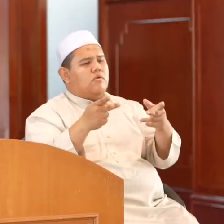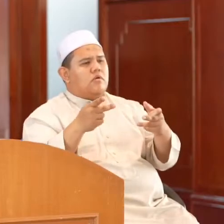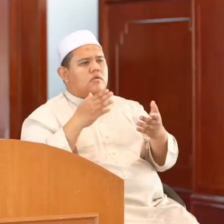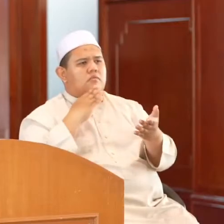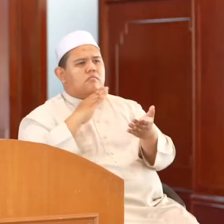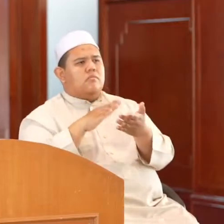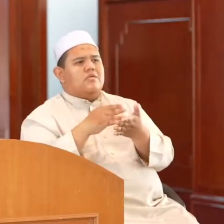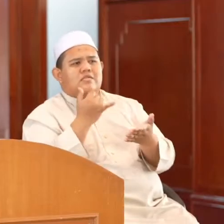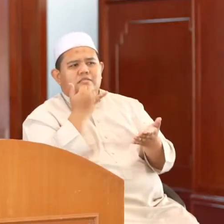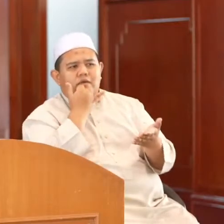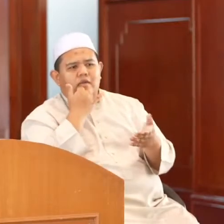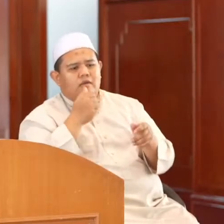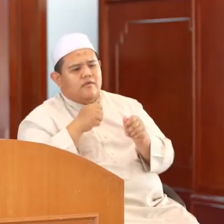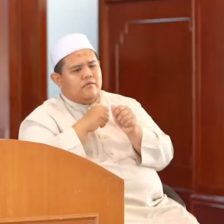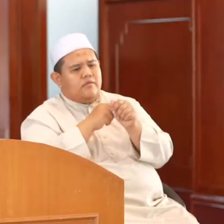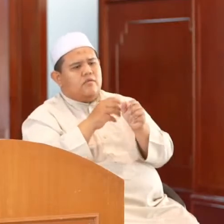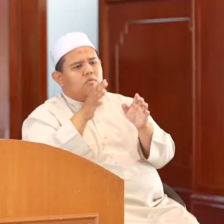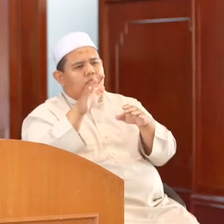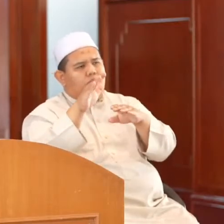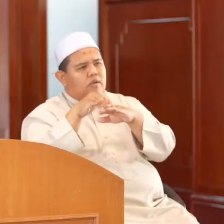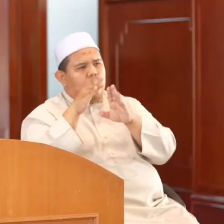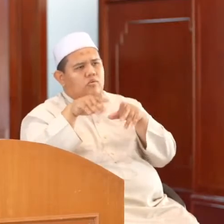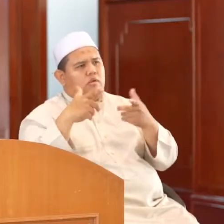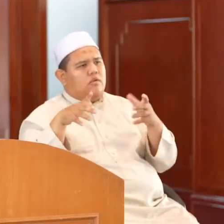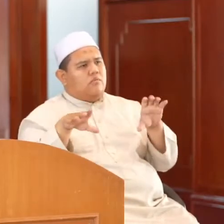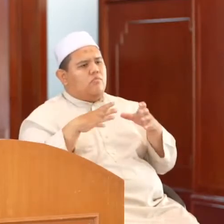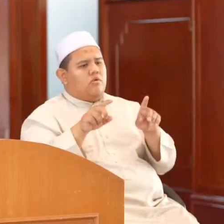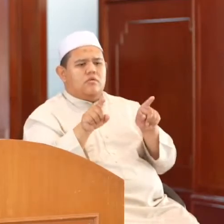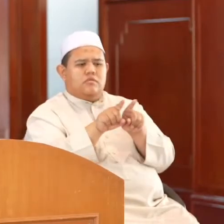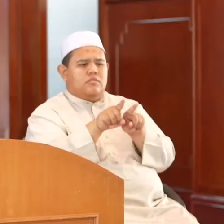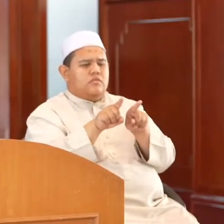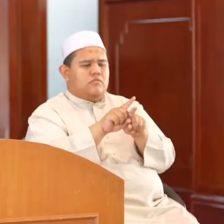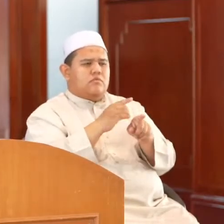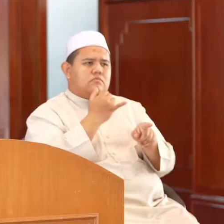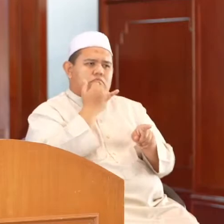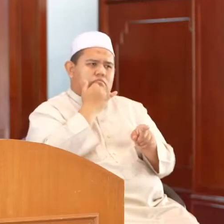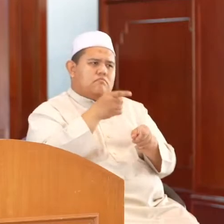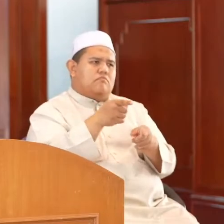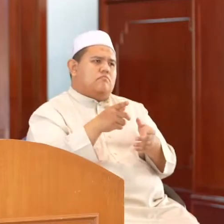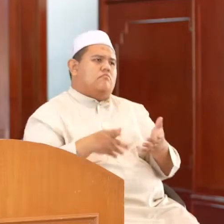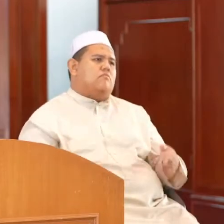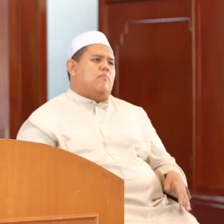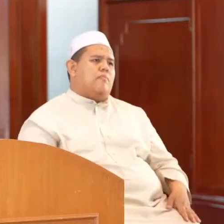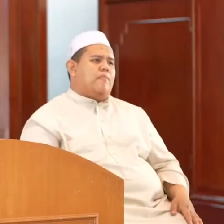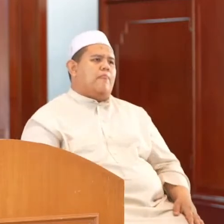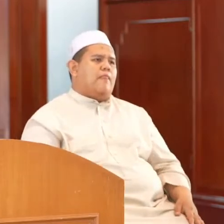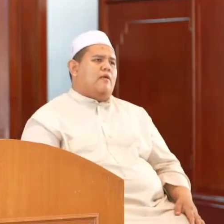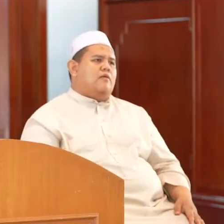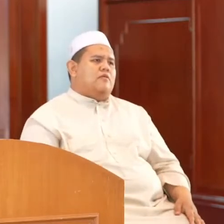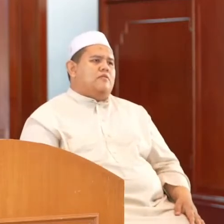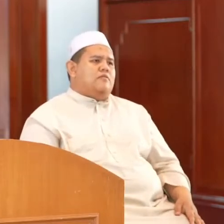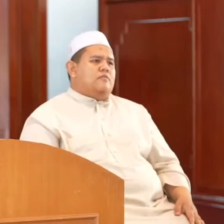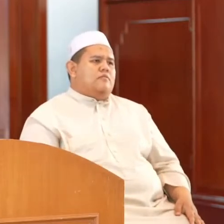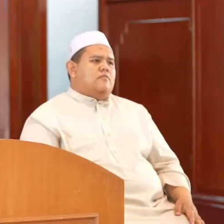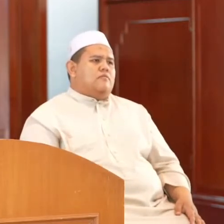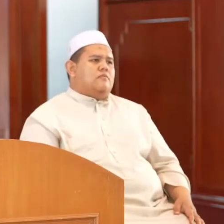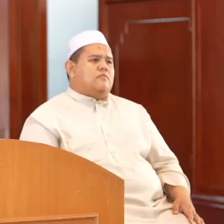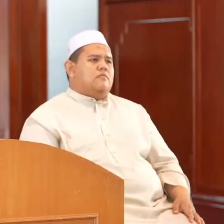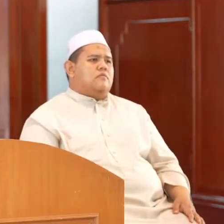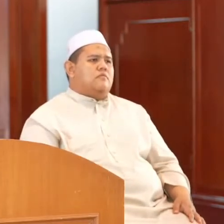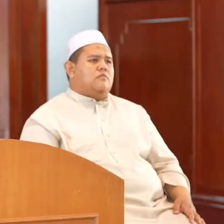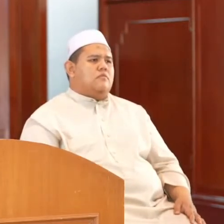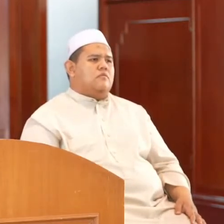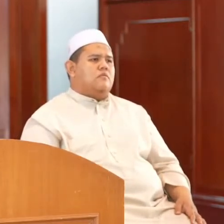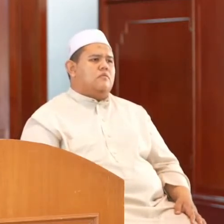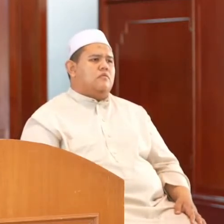Man sanna sunnatan sayyi'atan fa'alaiha wizruha wa